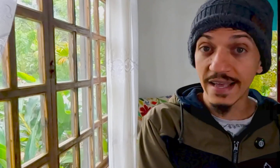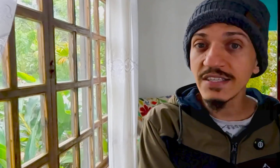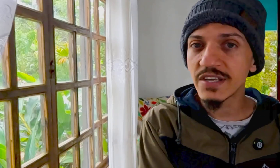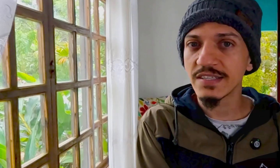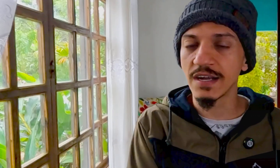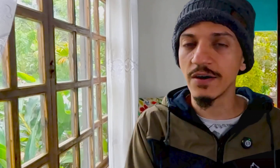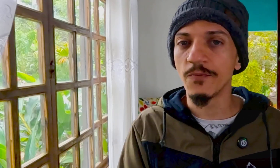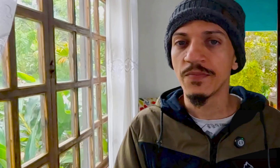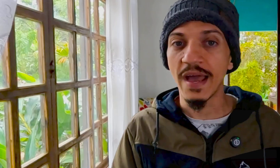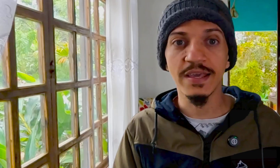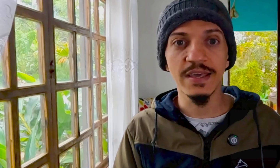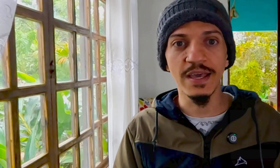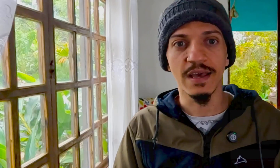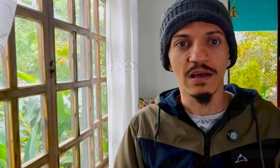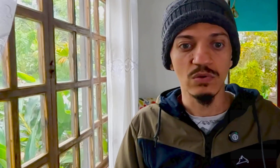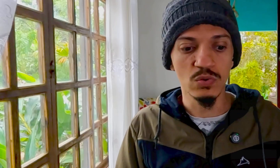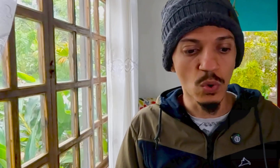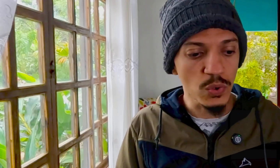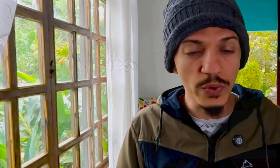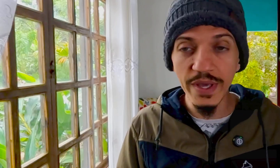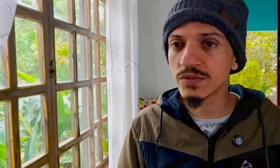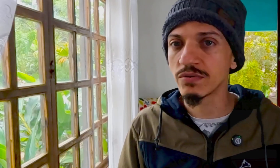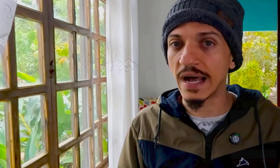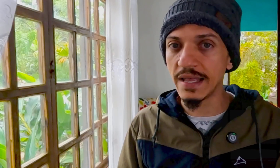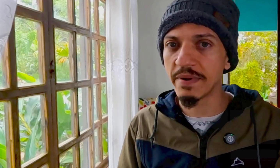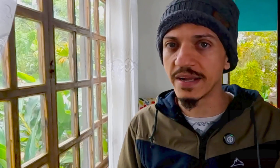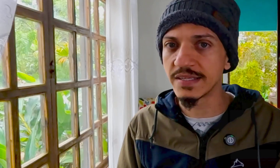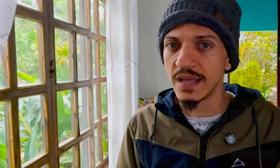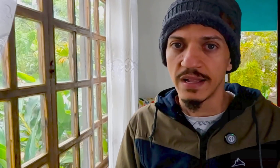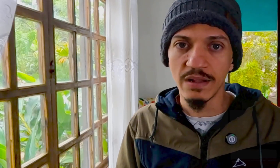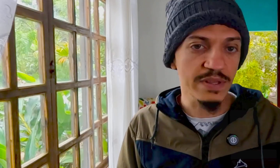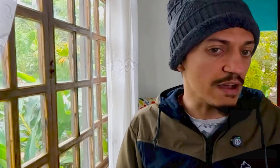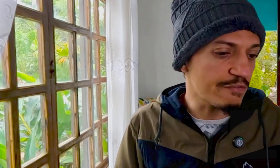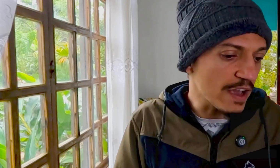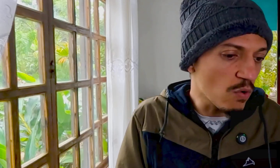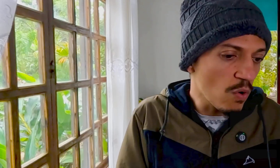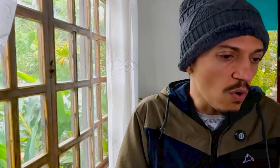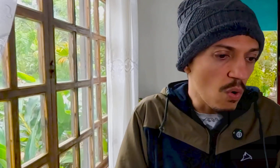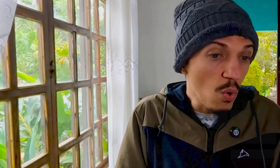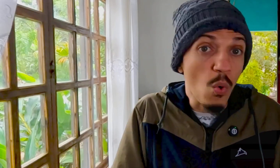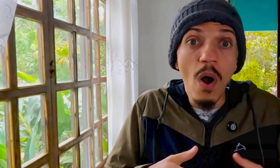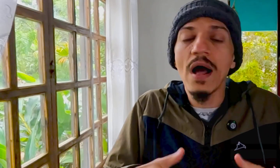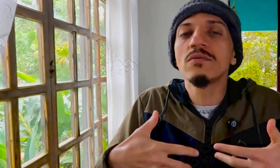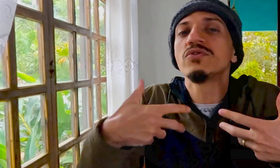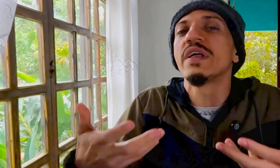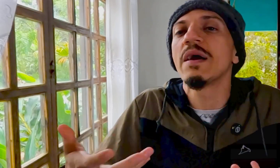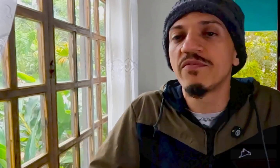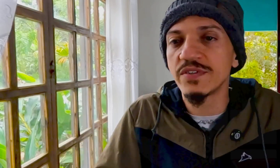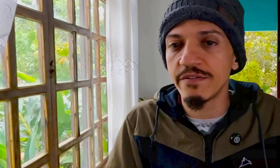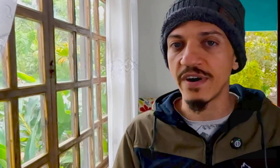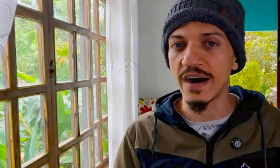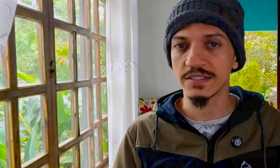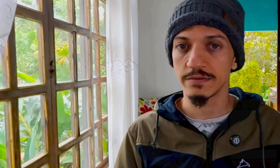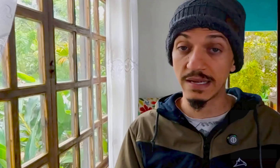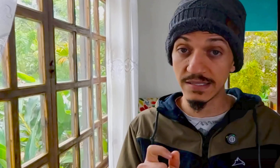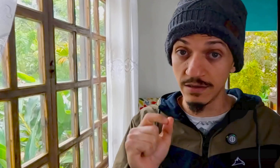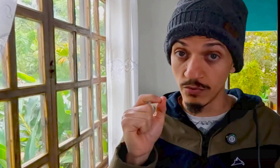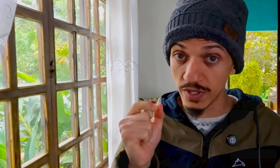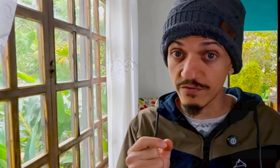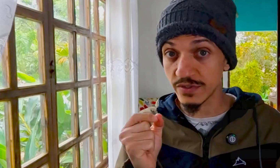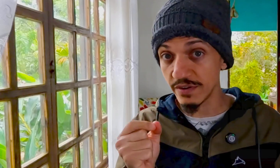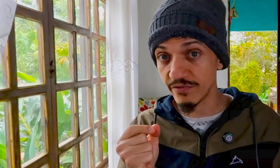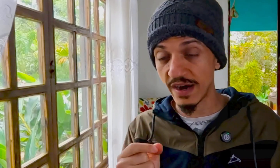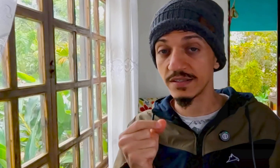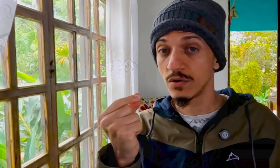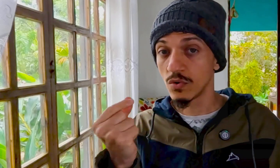A grande questão é que tudo isso da Libras não tem a ver com o quanto de tempo você faz, mas sim o